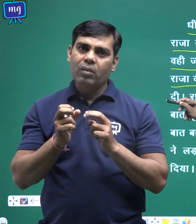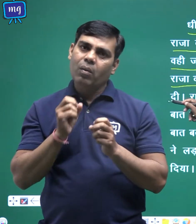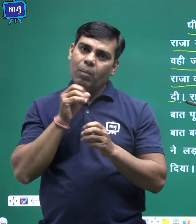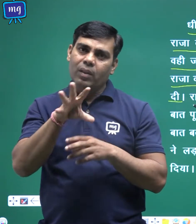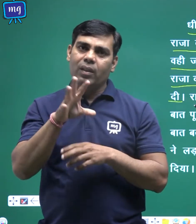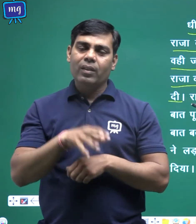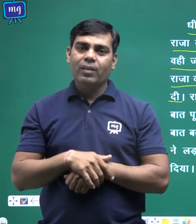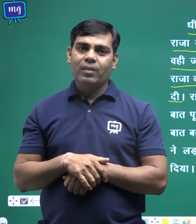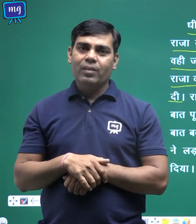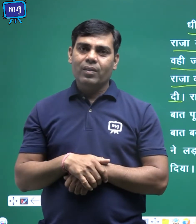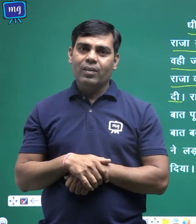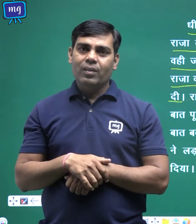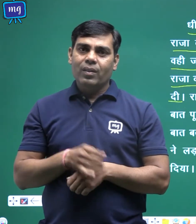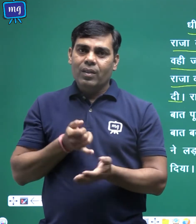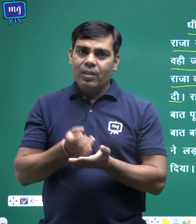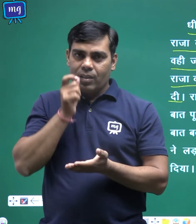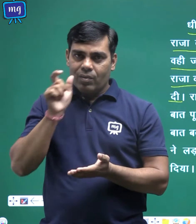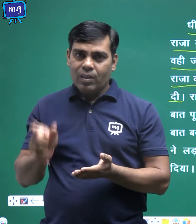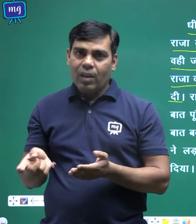दी जमींदार ने।